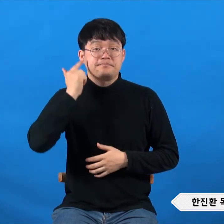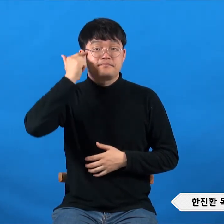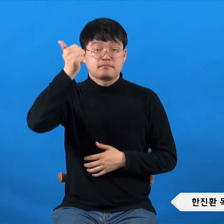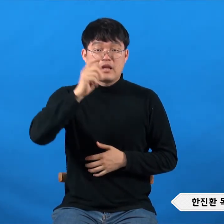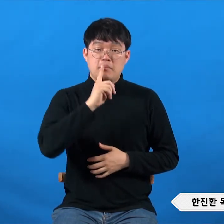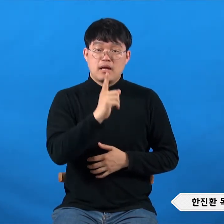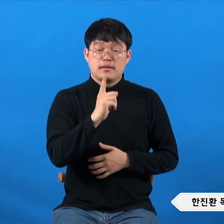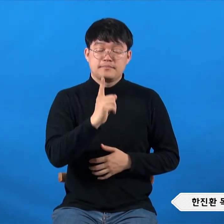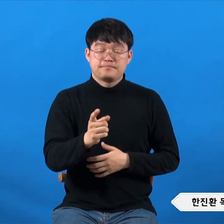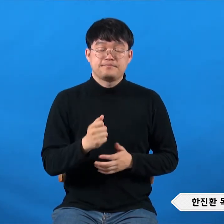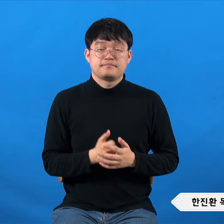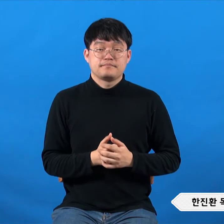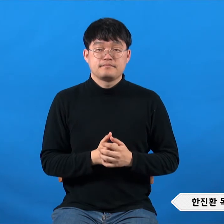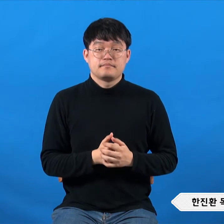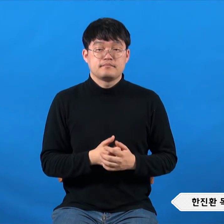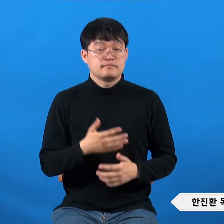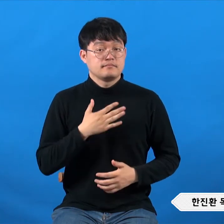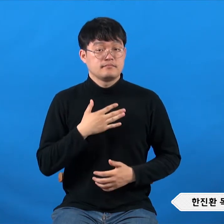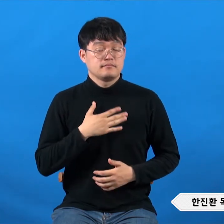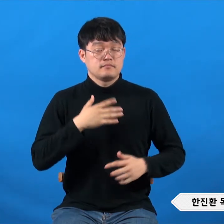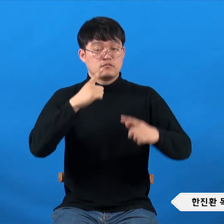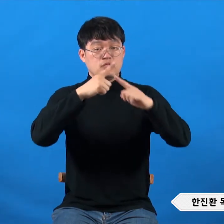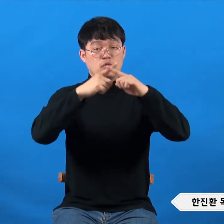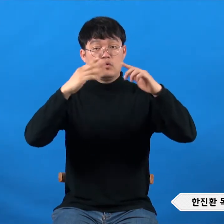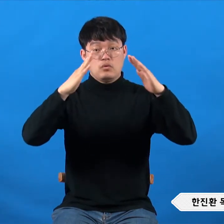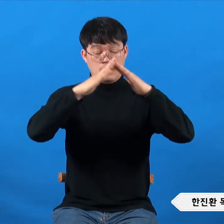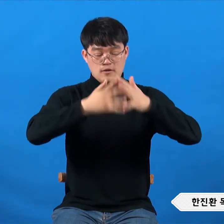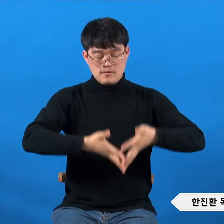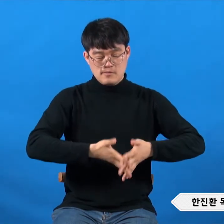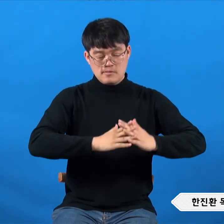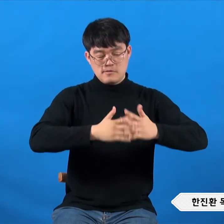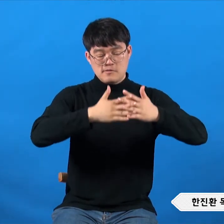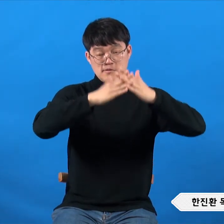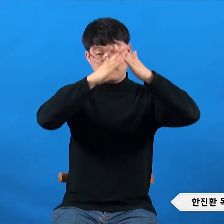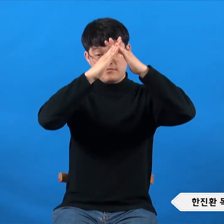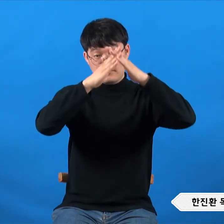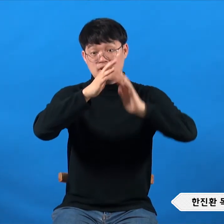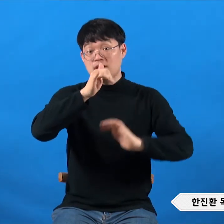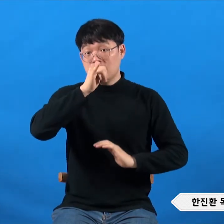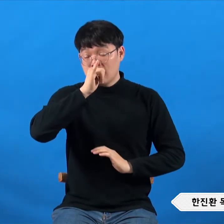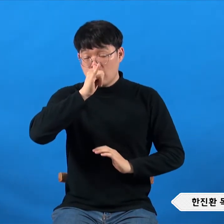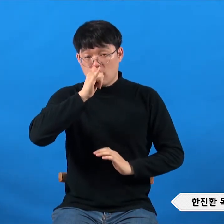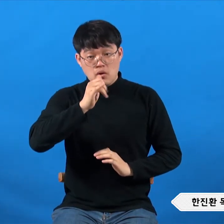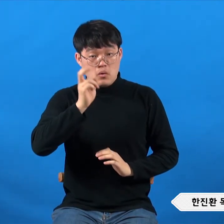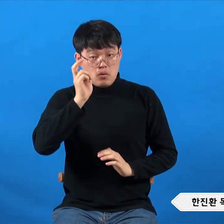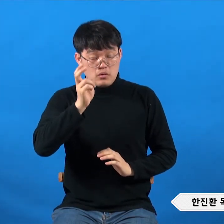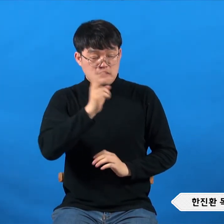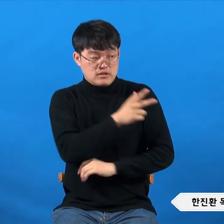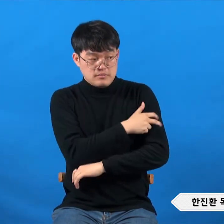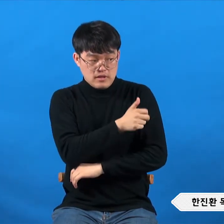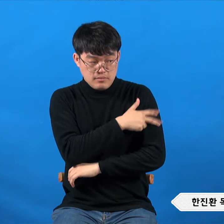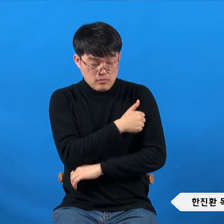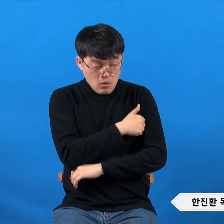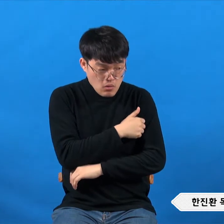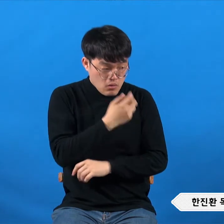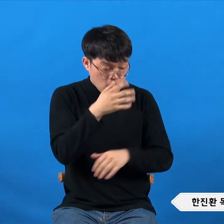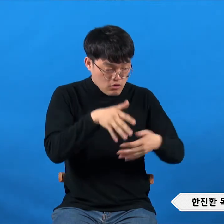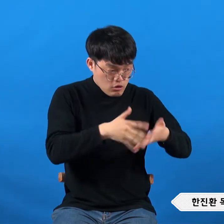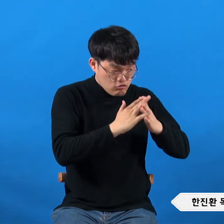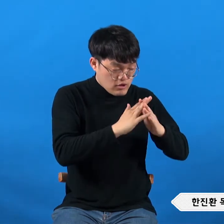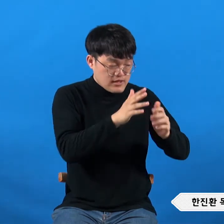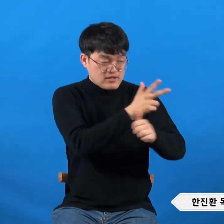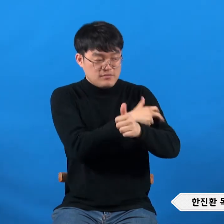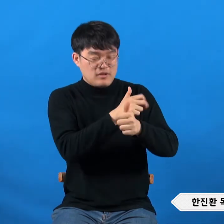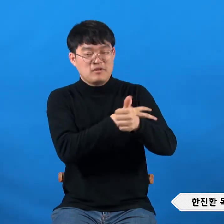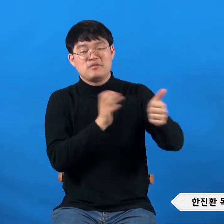어떤 목사님이 이런 얘기를 했습니다. 자기 교회당을 건축을 해야 되는데 집사님 중에 건축하는 분이 계셔가지고 그래서